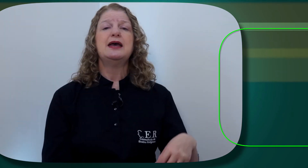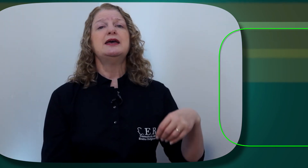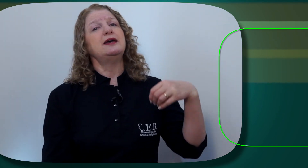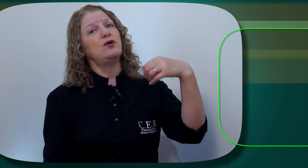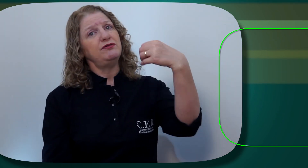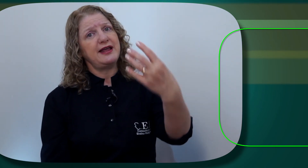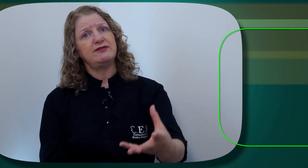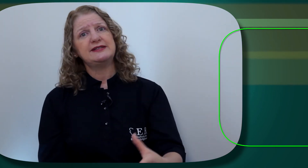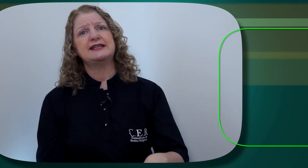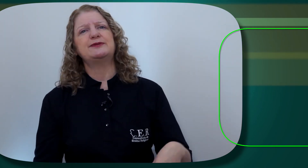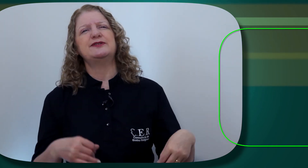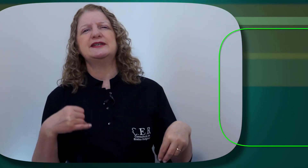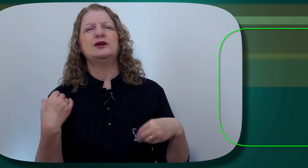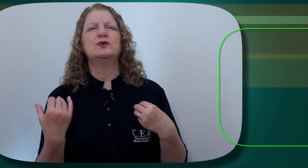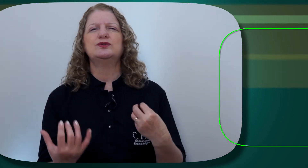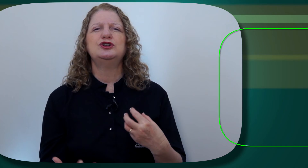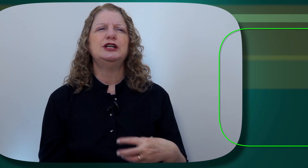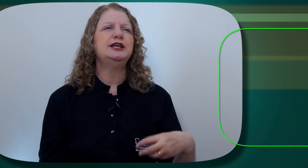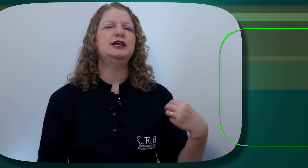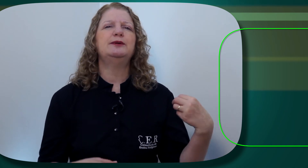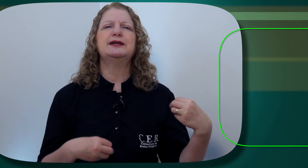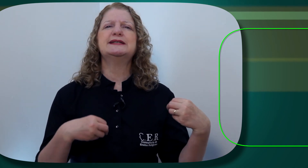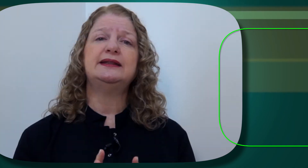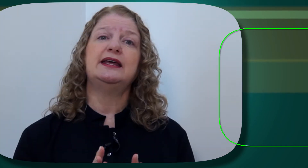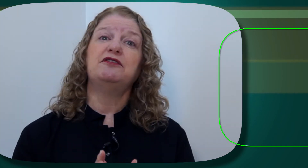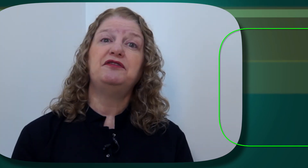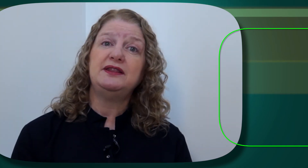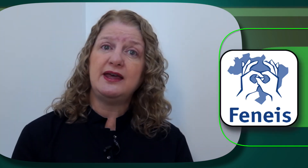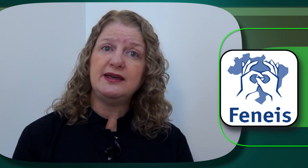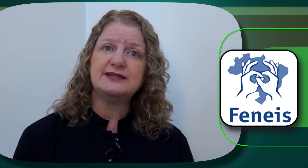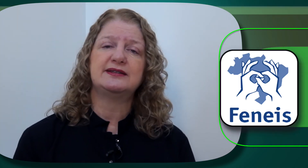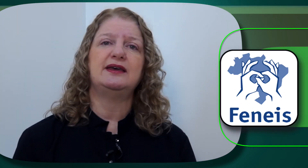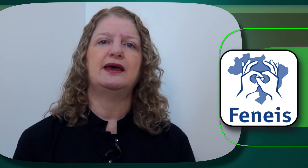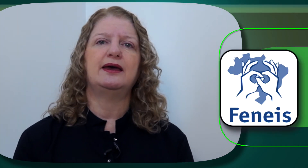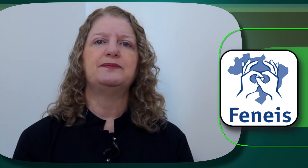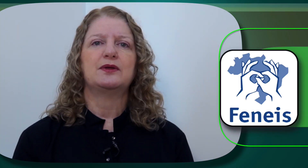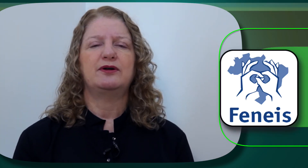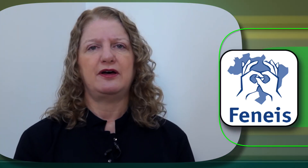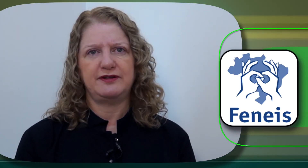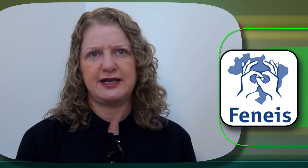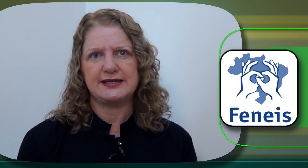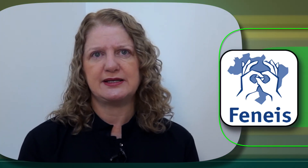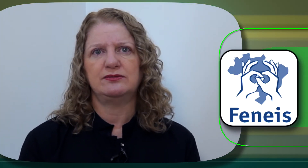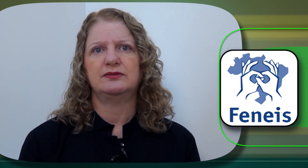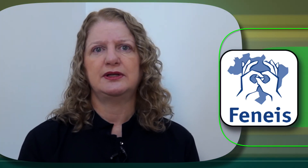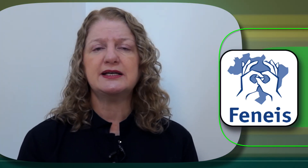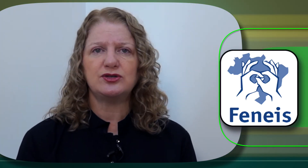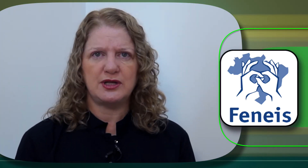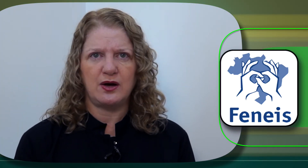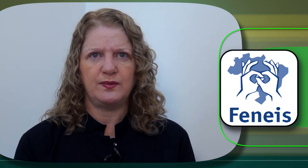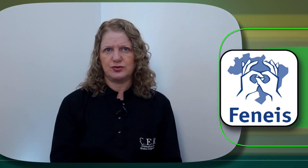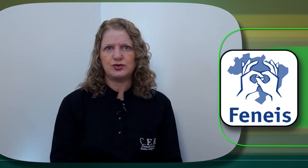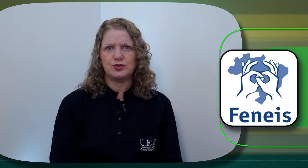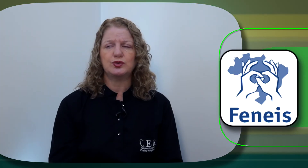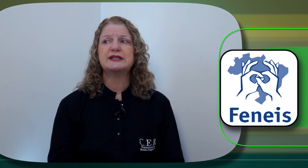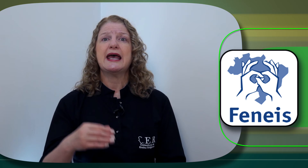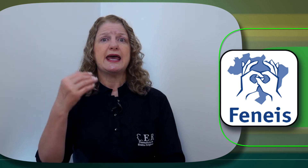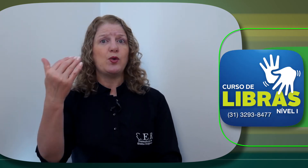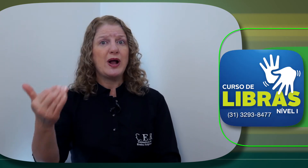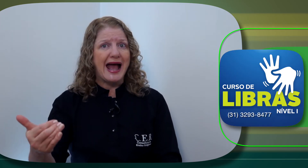E convidar vocês para fazerem curso de Libras. Tem a FENES, que é a Federação Nacional dos Surdos, o